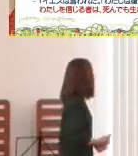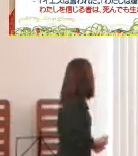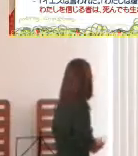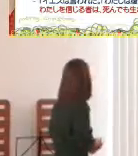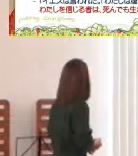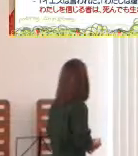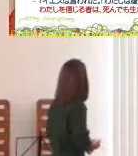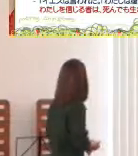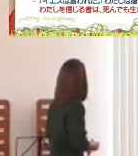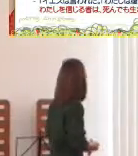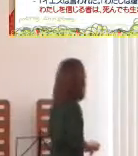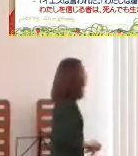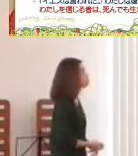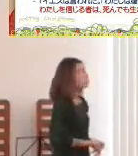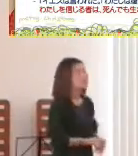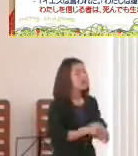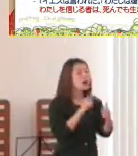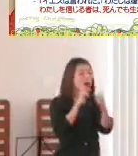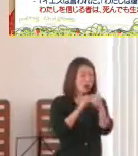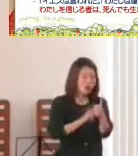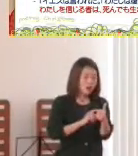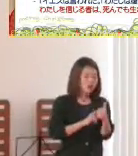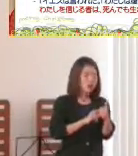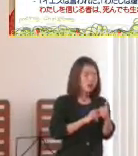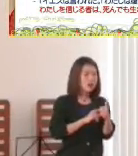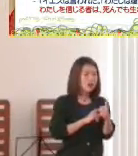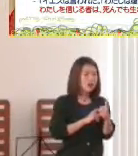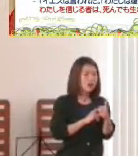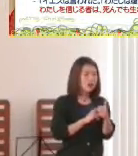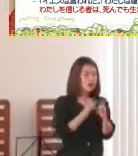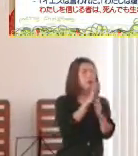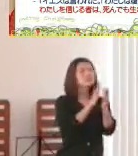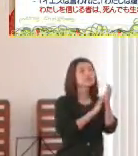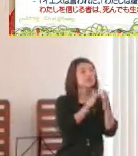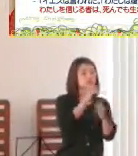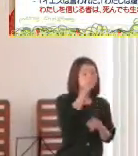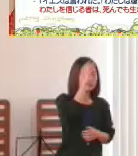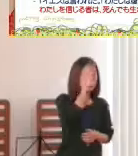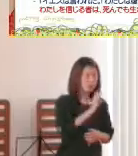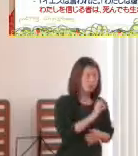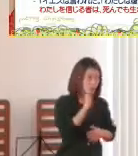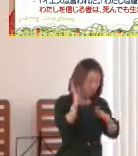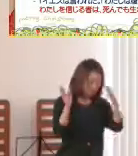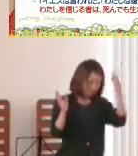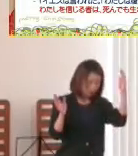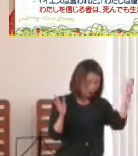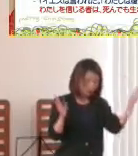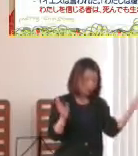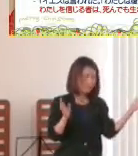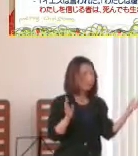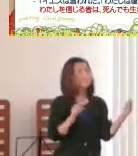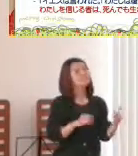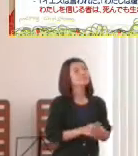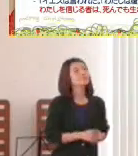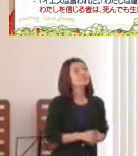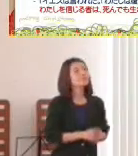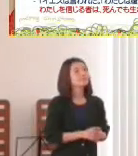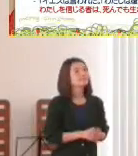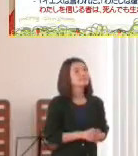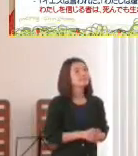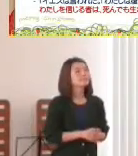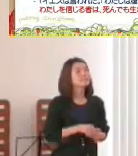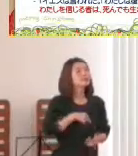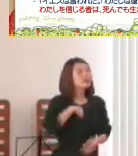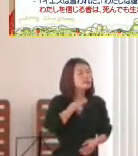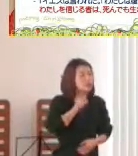その生涯の最後ですね、十字架にかかって、ペトロが手紙の中で言っておりますが、十字架にかかって自